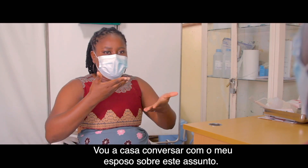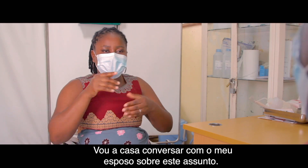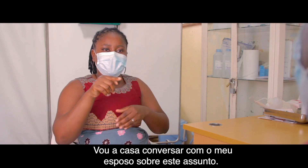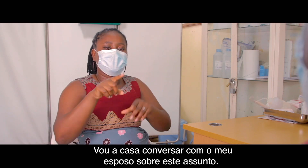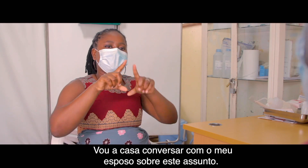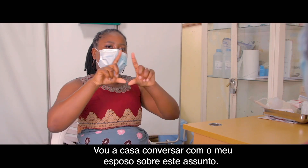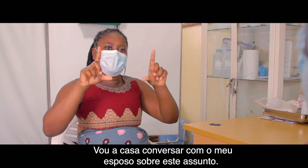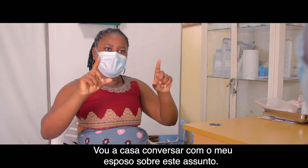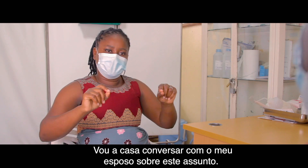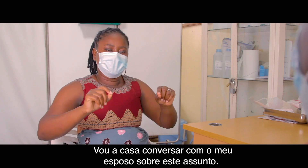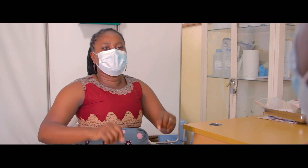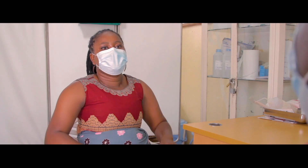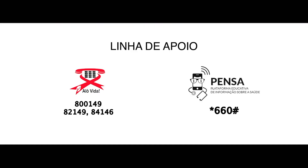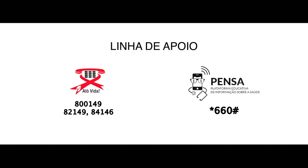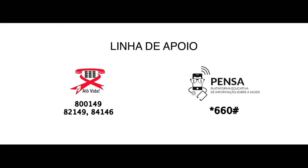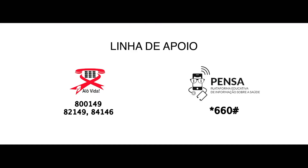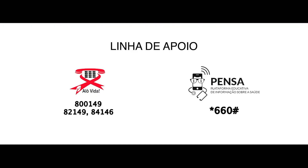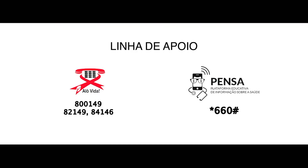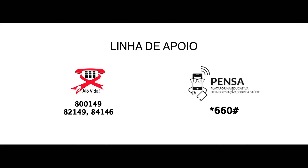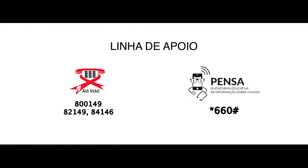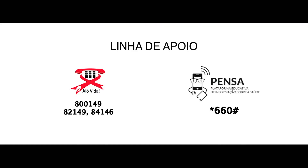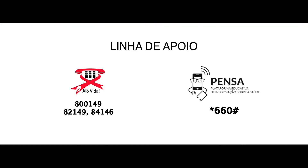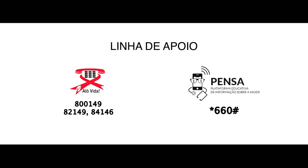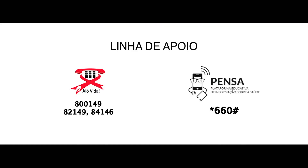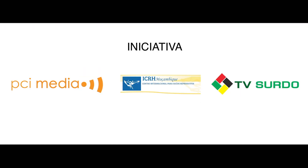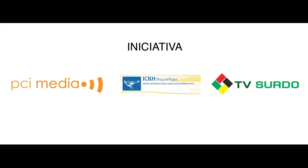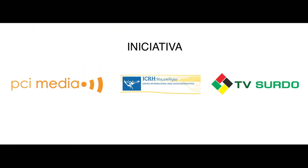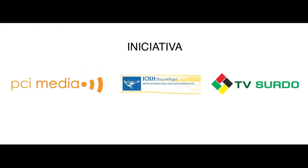esposo sobre este assunto.